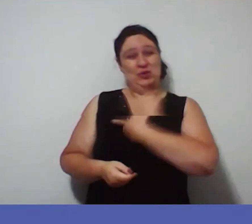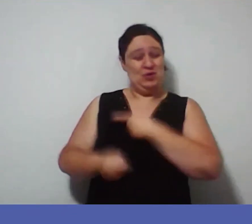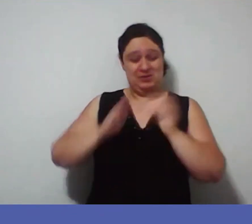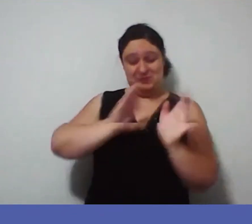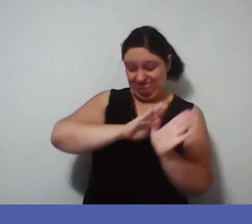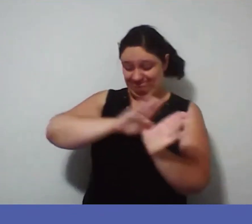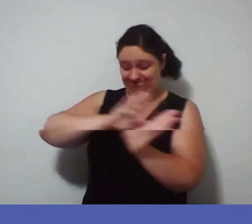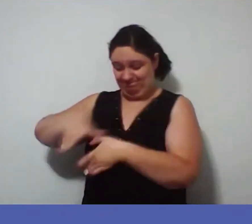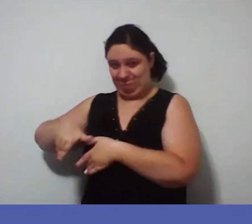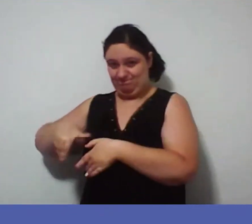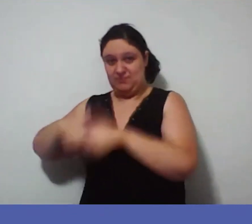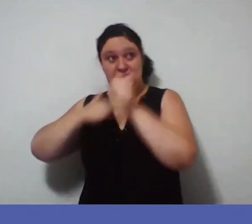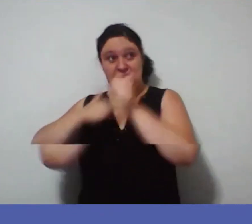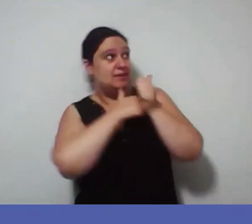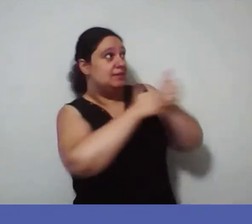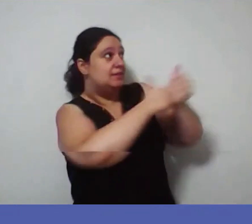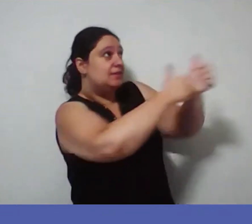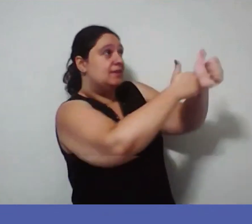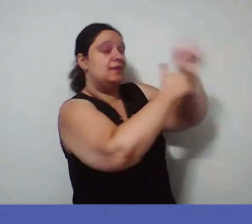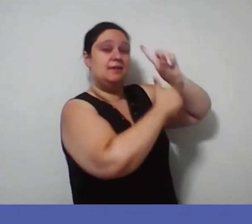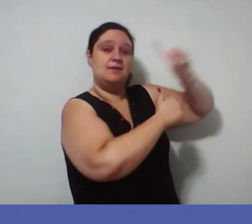Senhor.